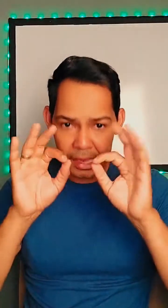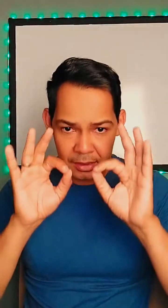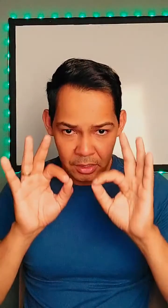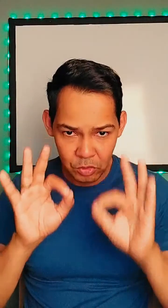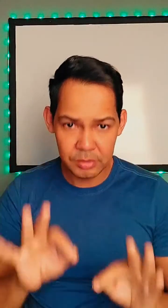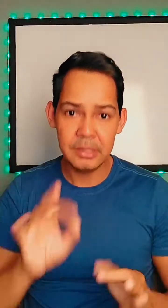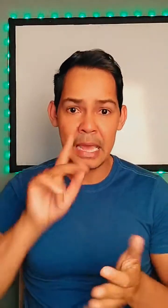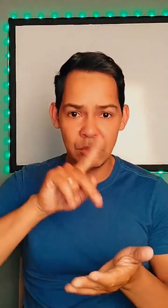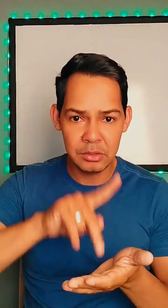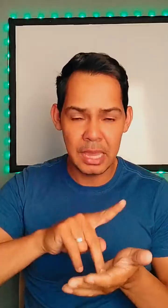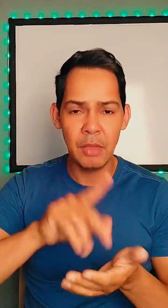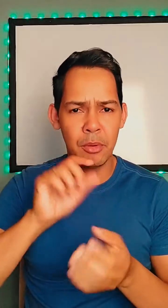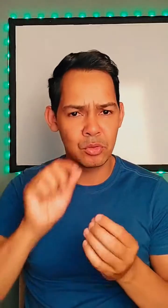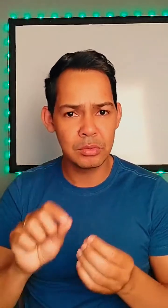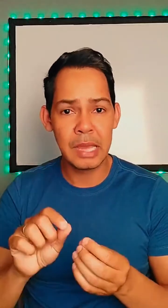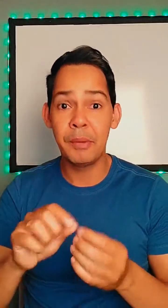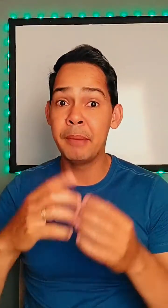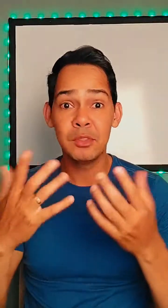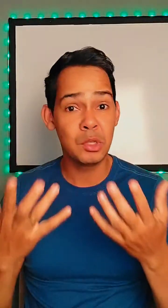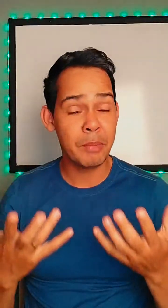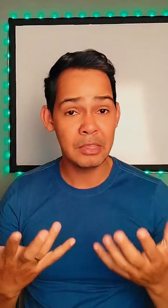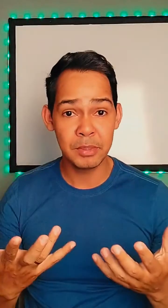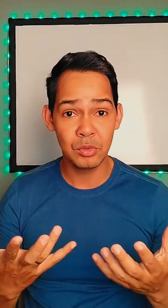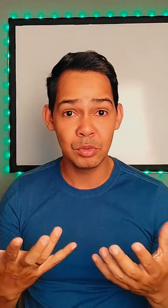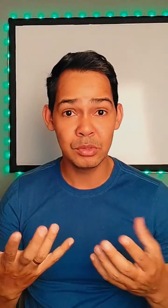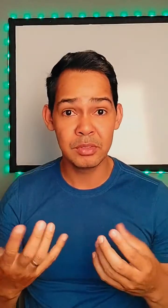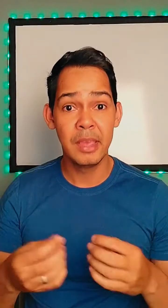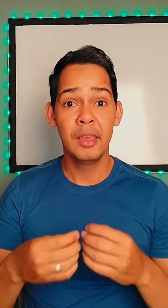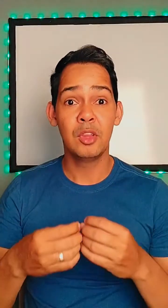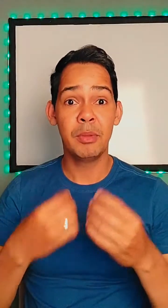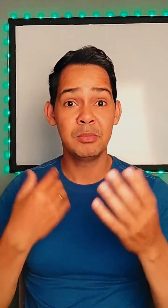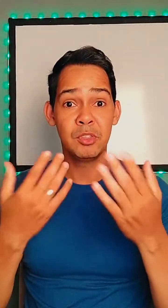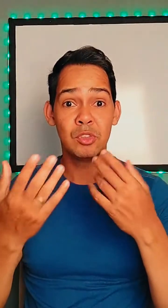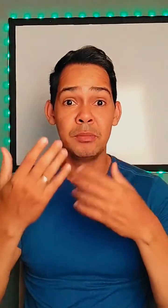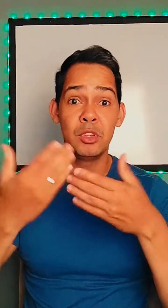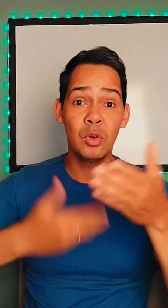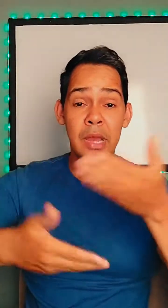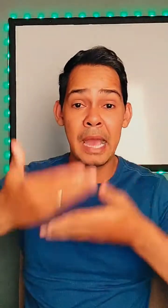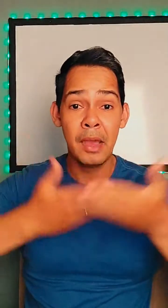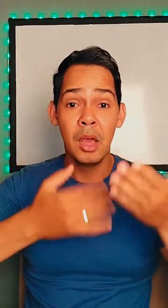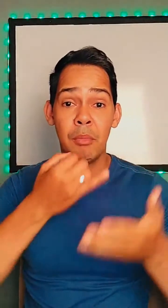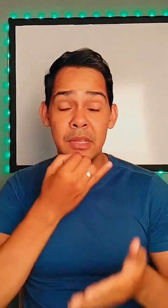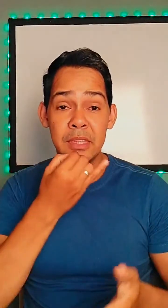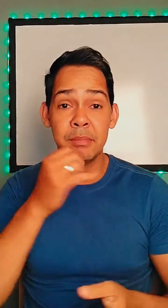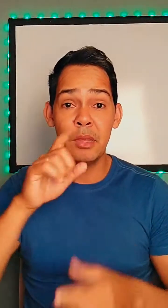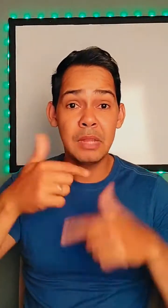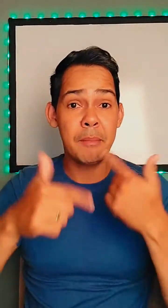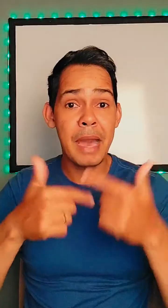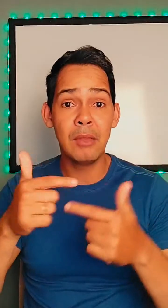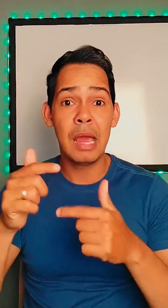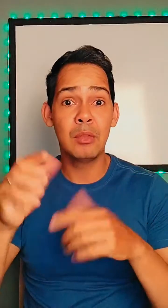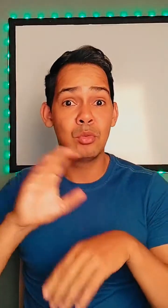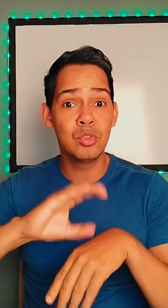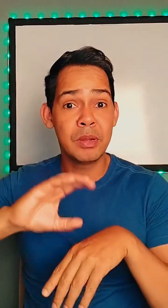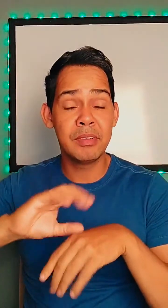De verdade, tenho, posso contar com ele, mas eu tenho mais pessoas. Eu tenho mais pessoas para me trocar. Por exemplo, tem um trabalho lá do curso para fazer, vou